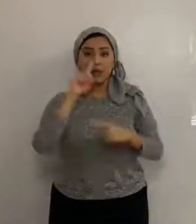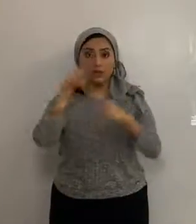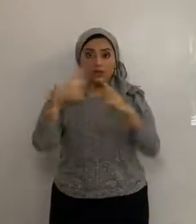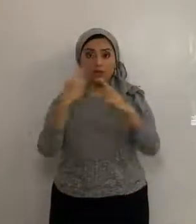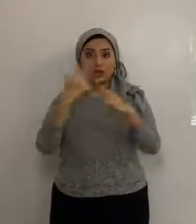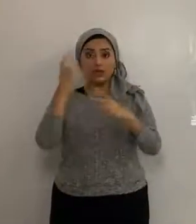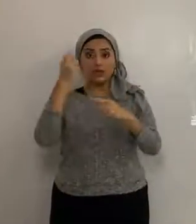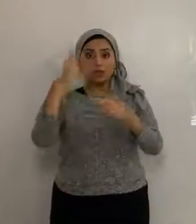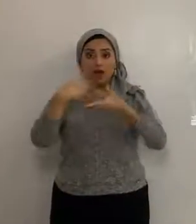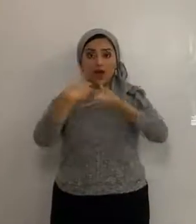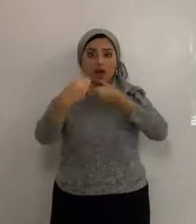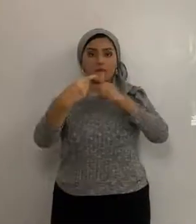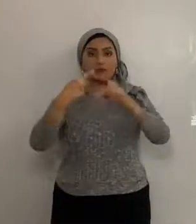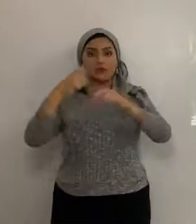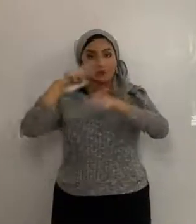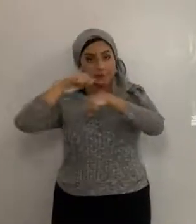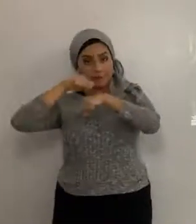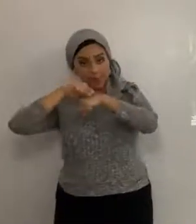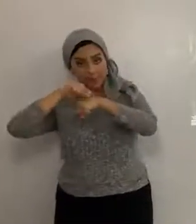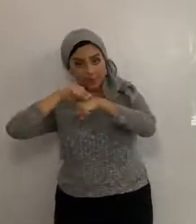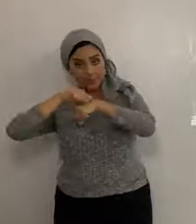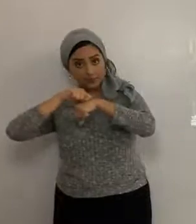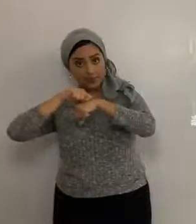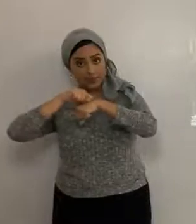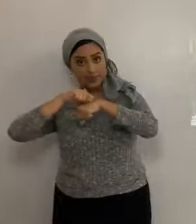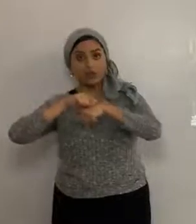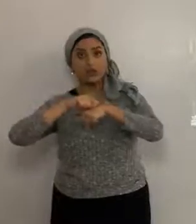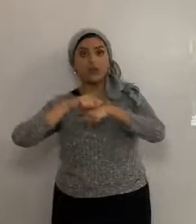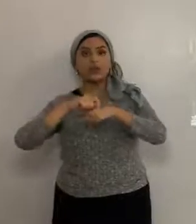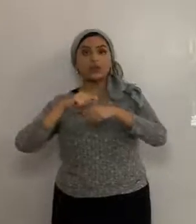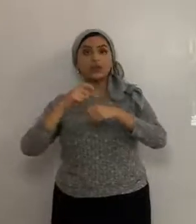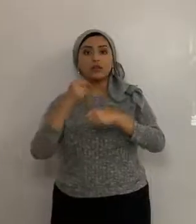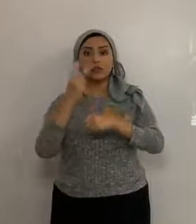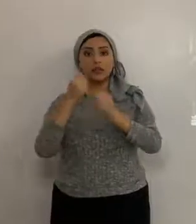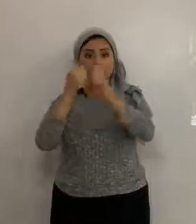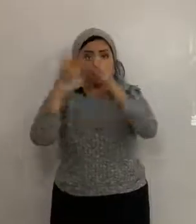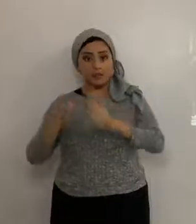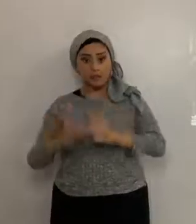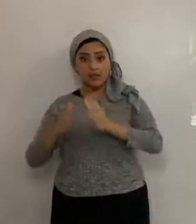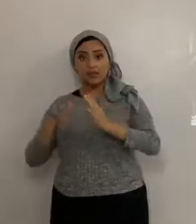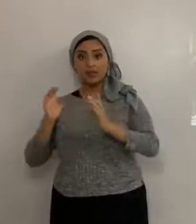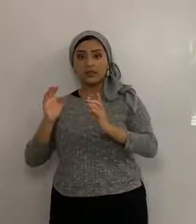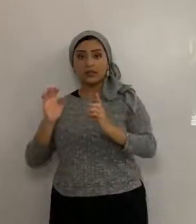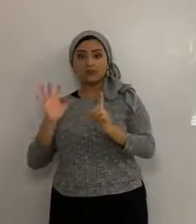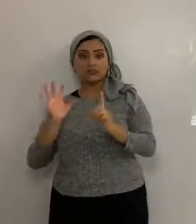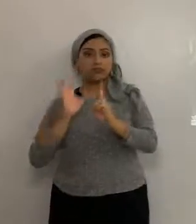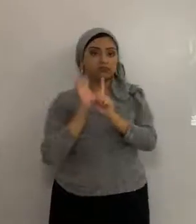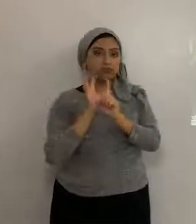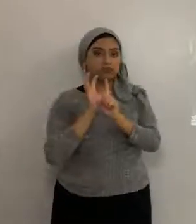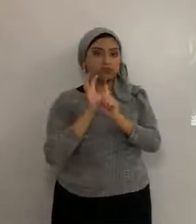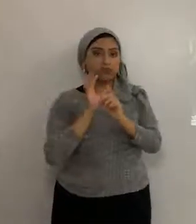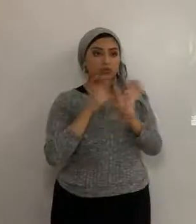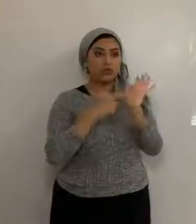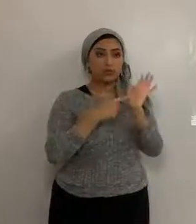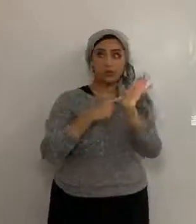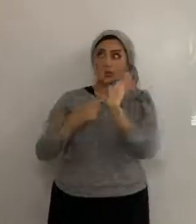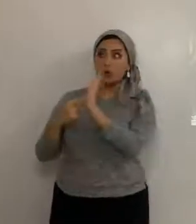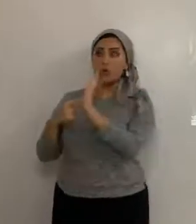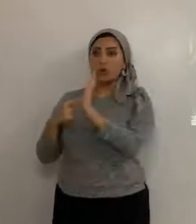del templo y se iba, se acercaron sus discípulos para mostrarle 2 edificios del templo. Respondiendo él les